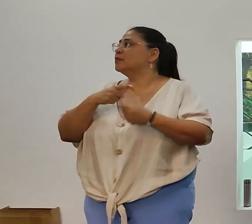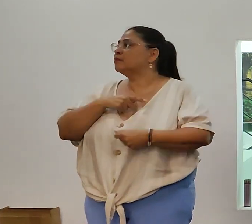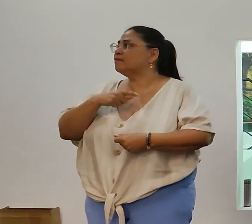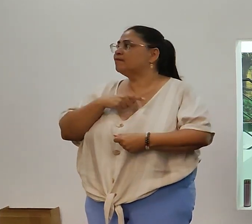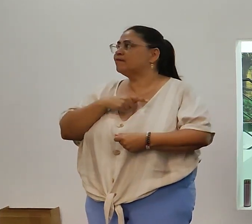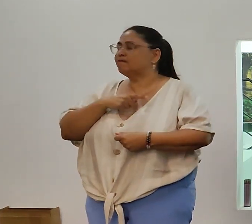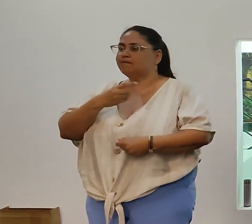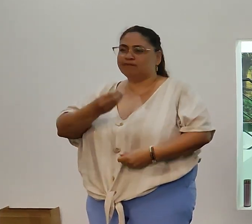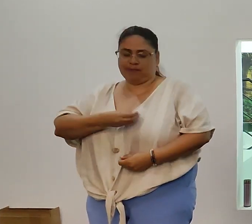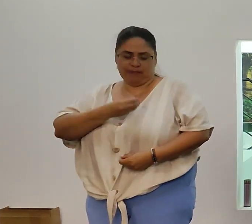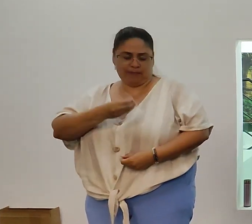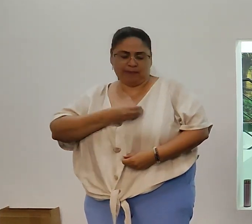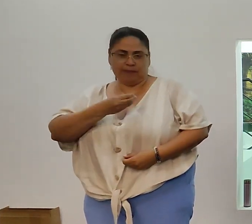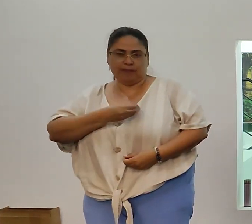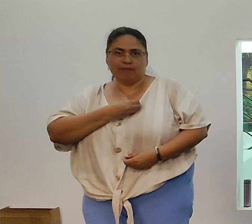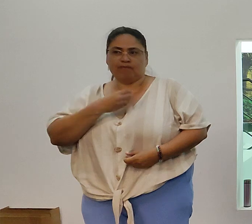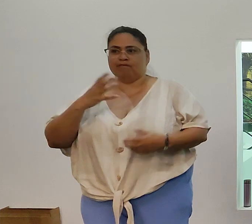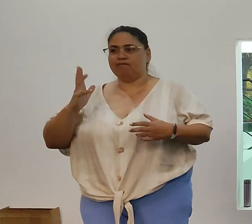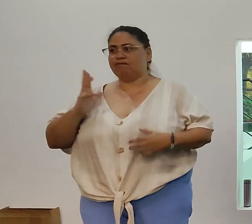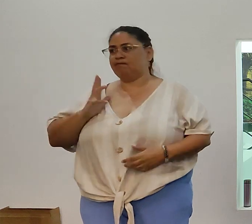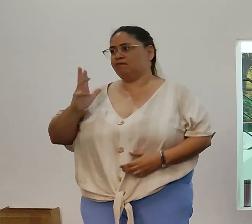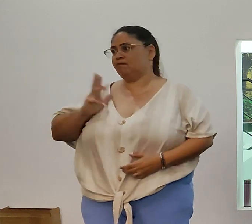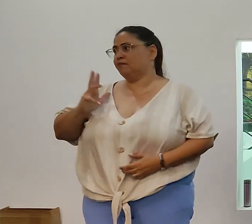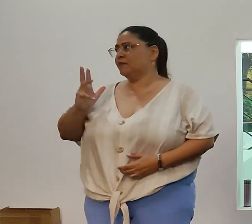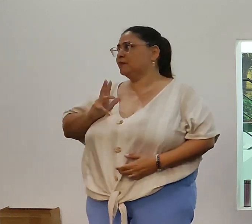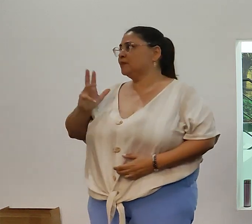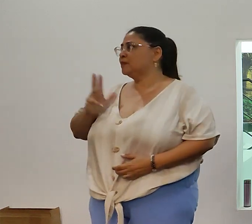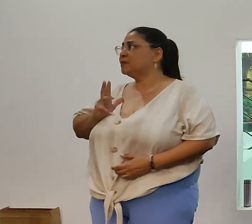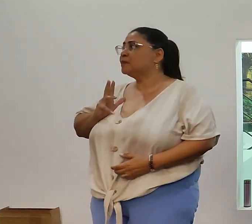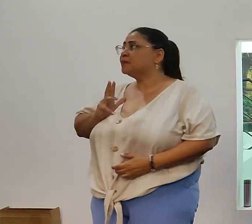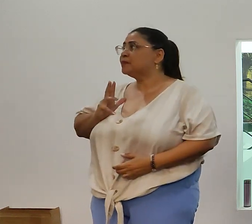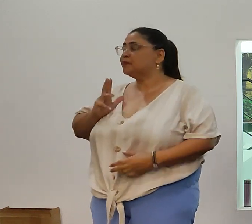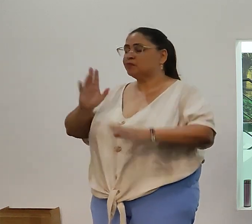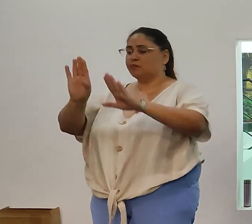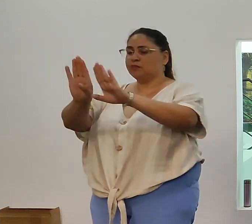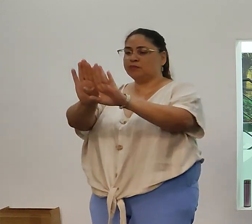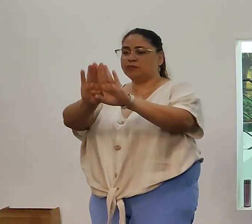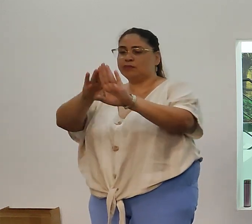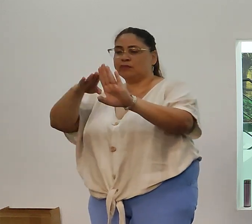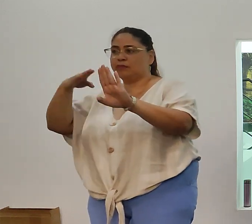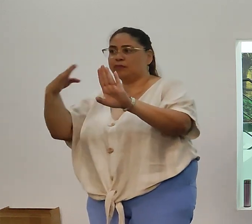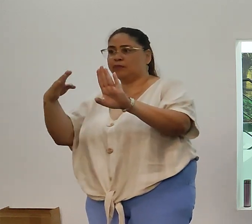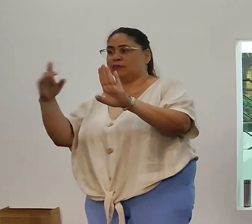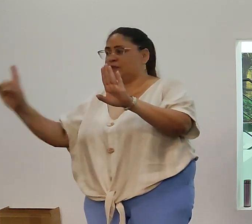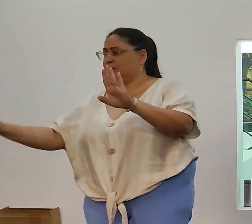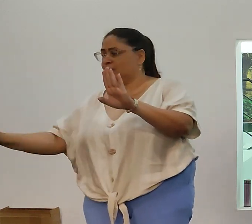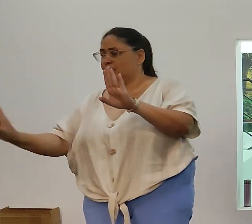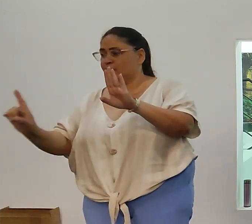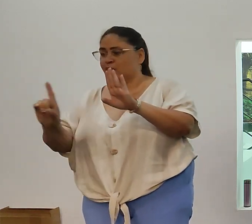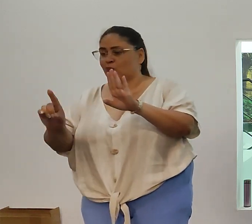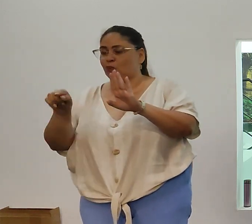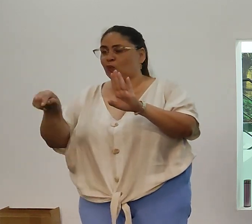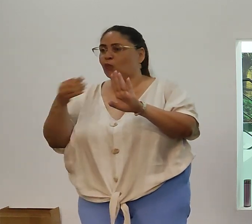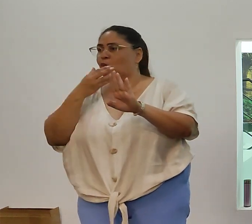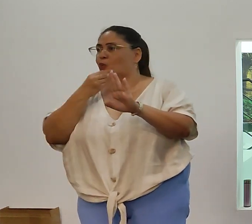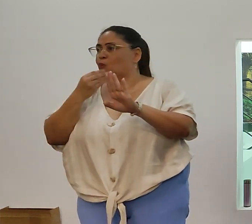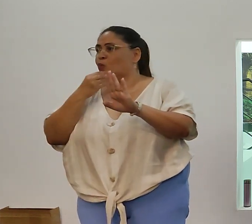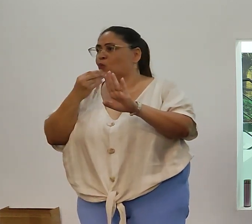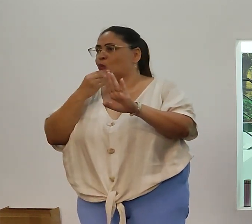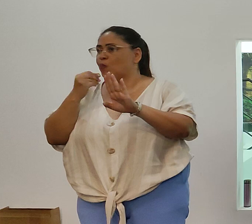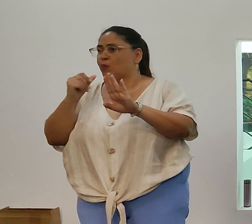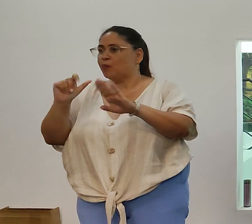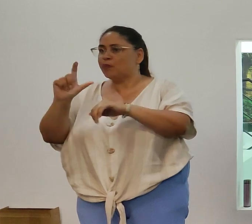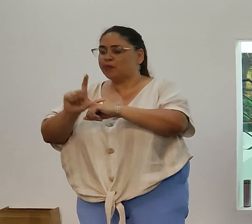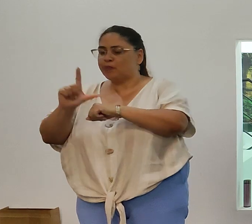luxo todos os dias. Depois, diante do seu portão, fora deixado um mendigo chamado Lázaro, coberto